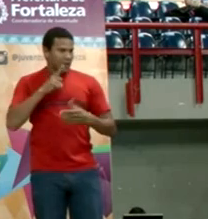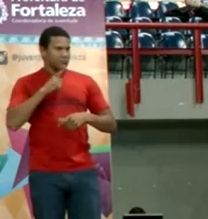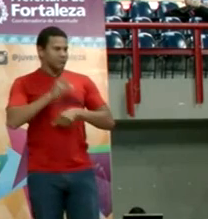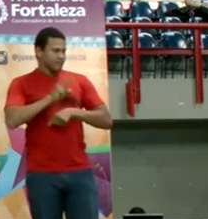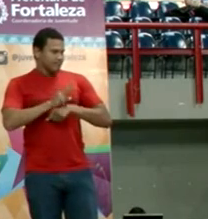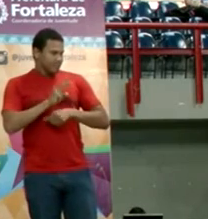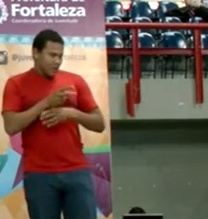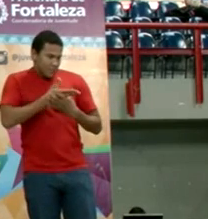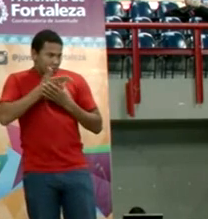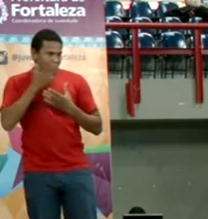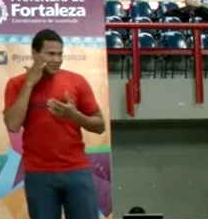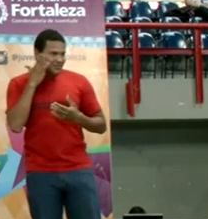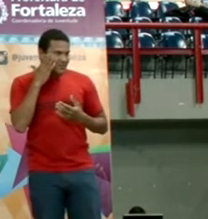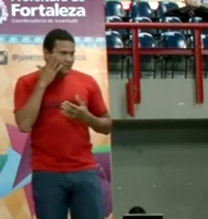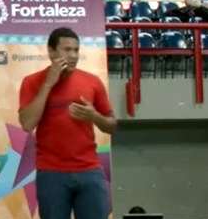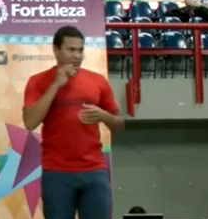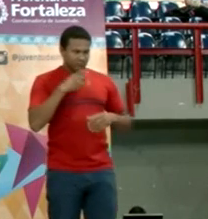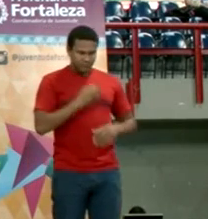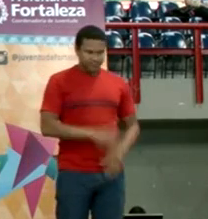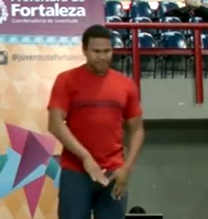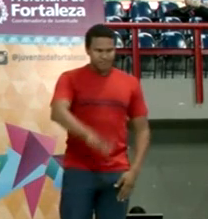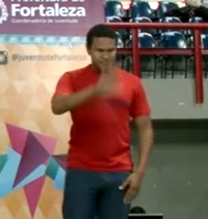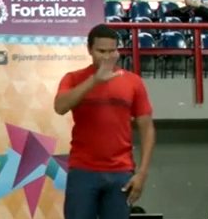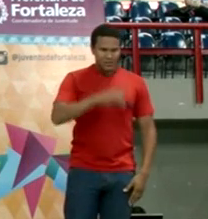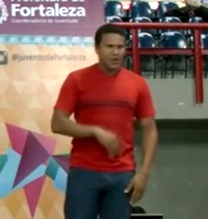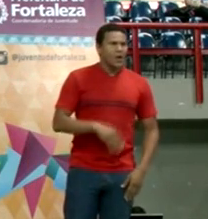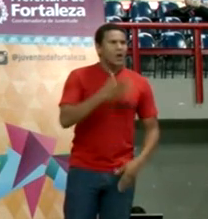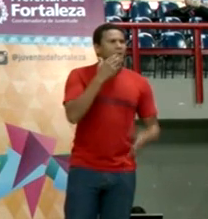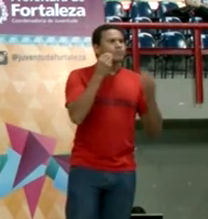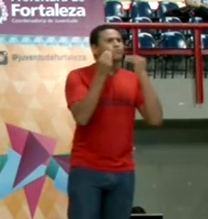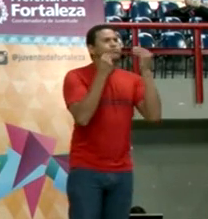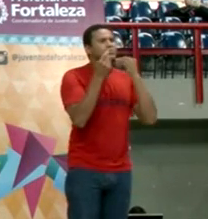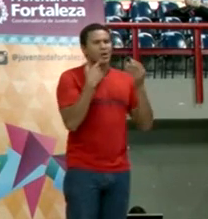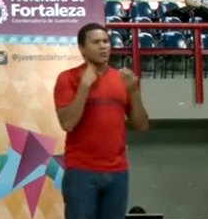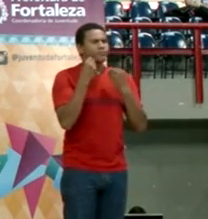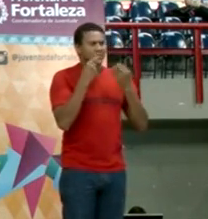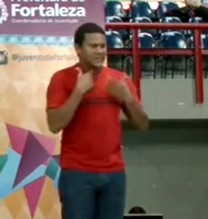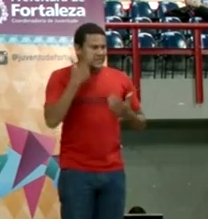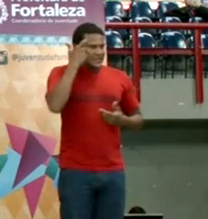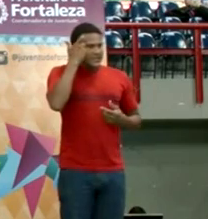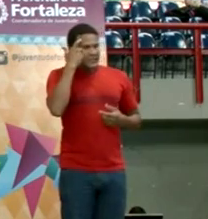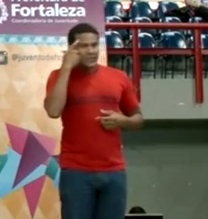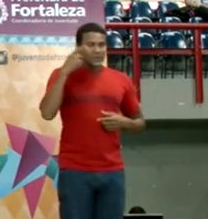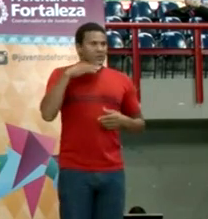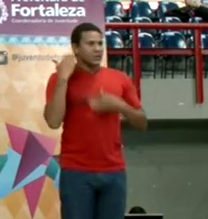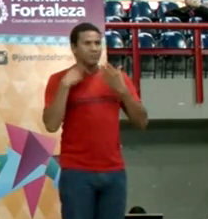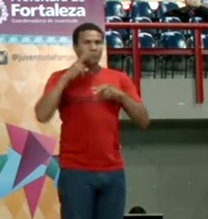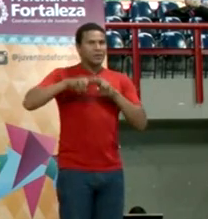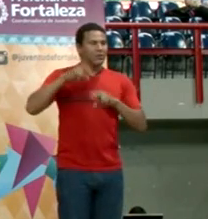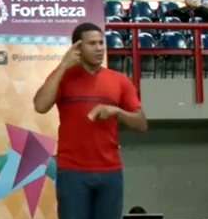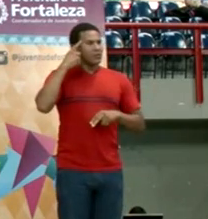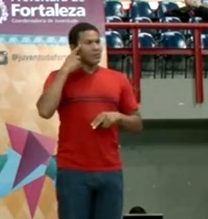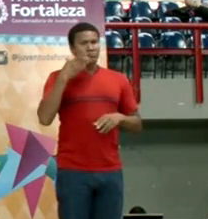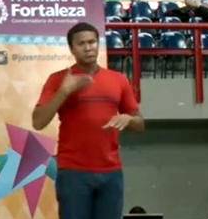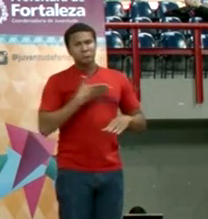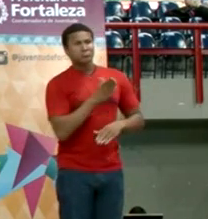Deus, a gente vai ser preso, a gente vai morrer, quer saber de uma coisa? Eu vou comer um sanduíche. E ele foi para uma padaria